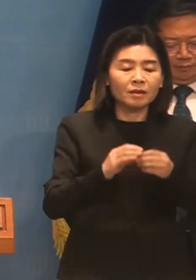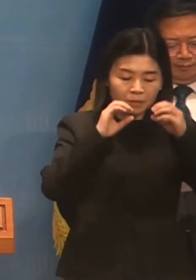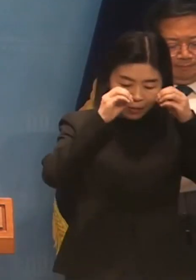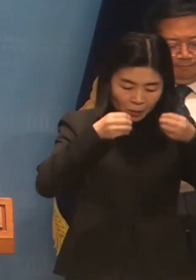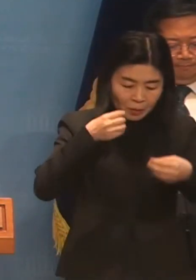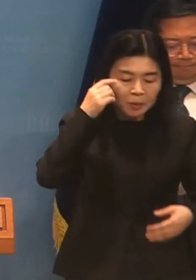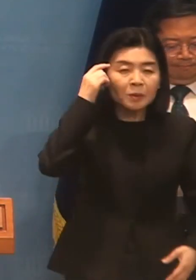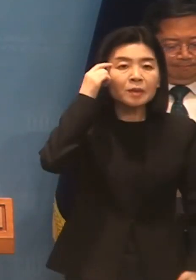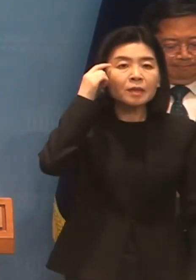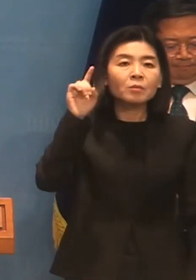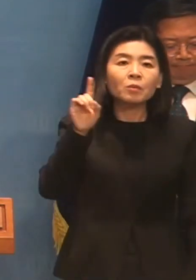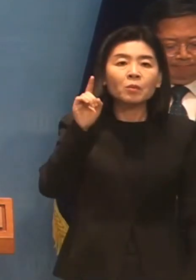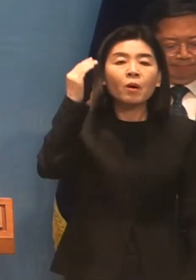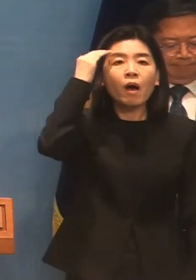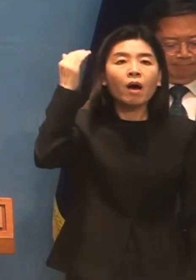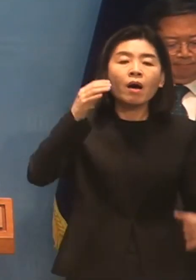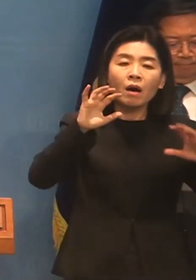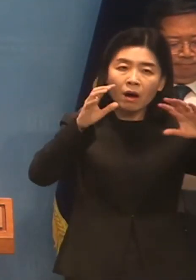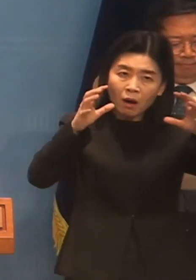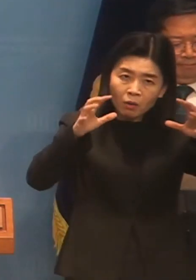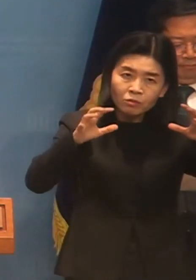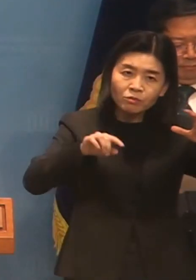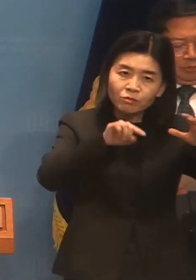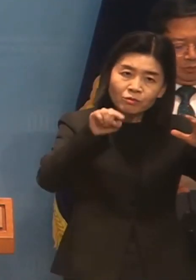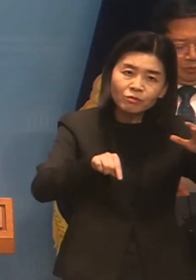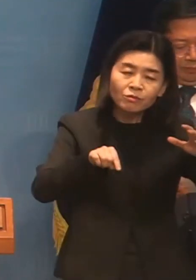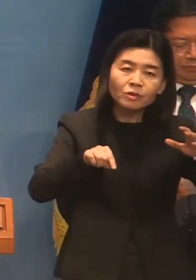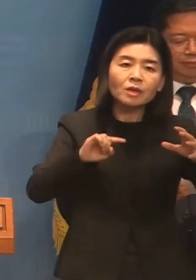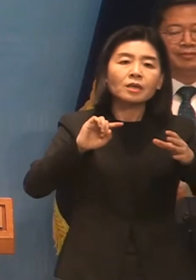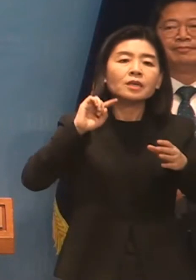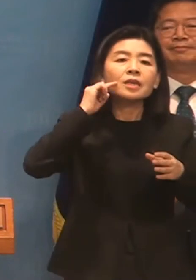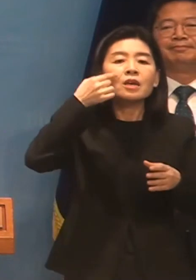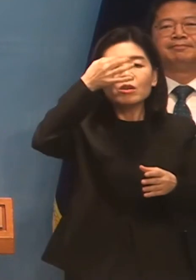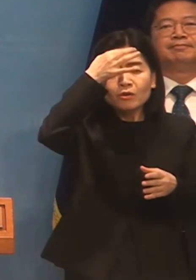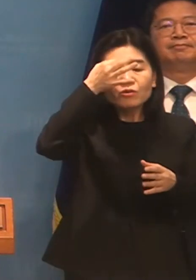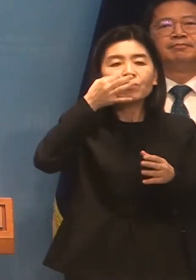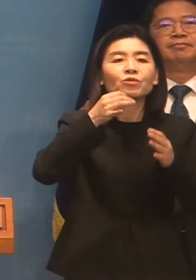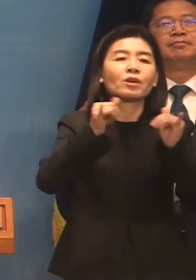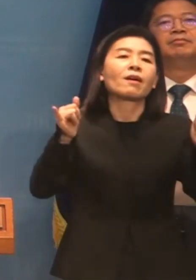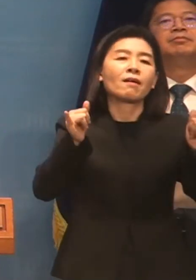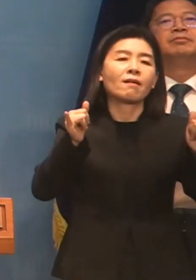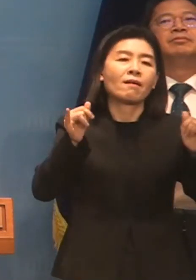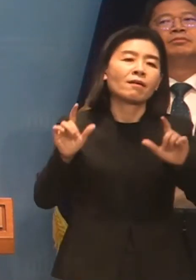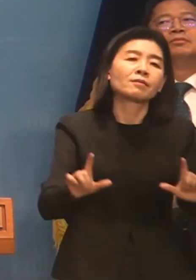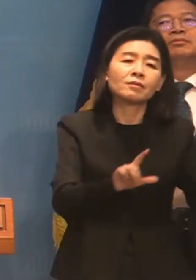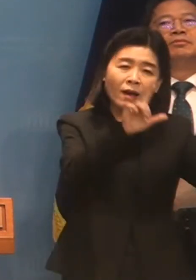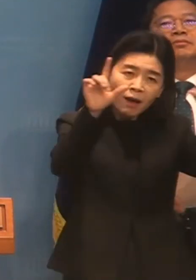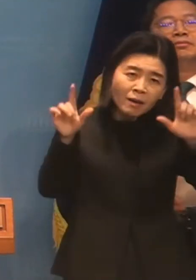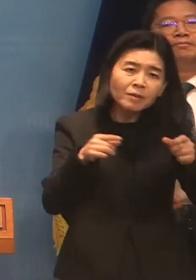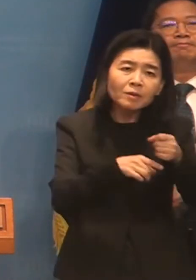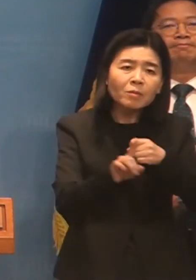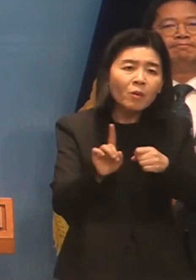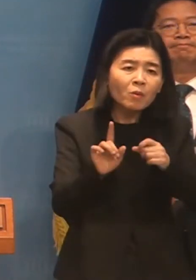들었습니다. 대한민국에서 예술가로 살아간다는 것이 삶을 포기하라는